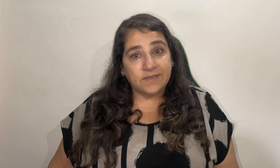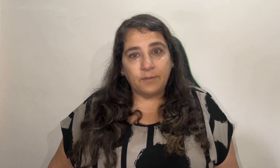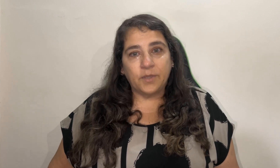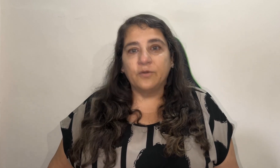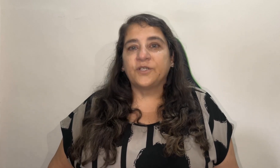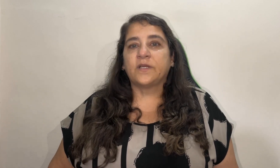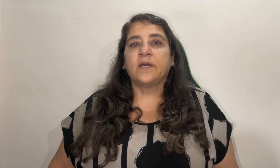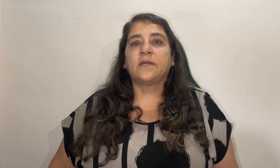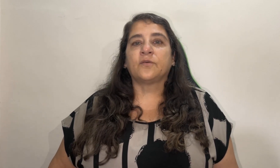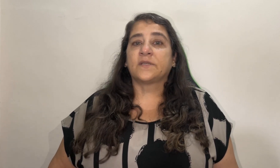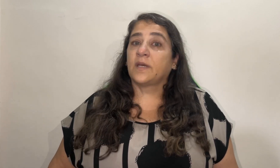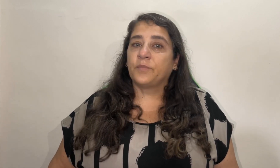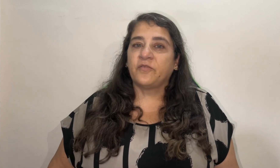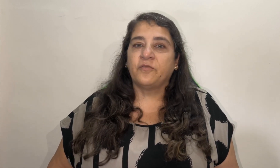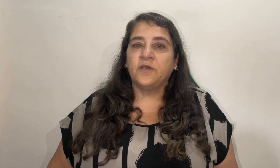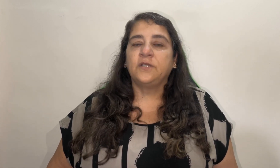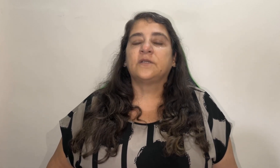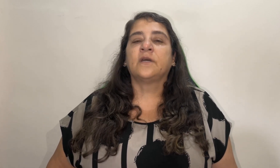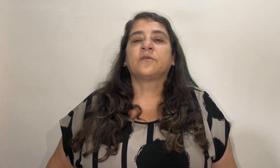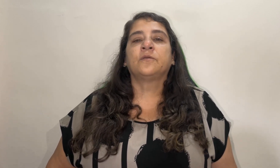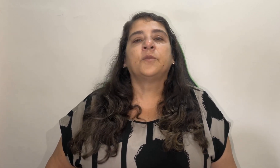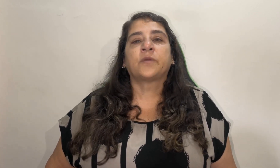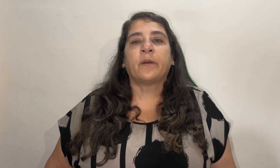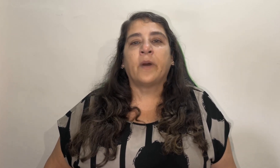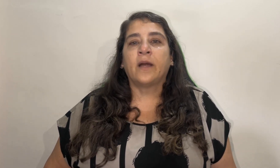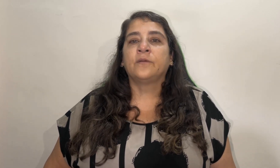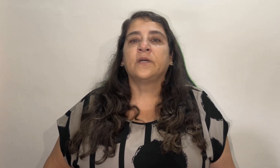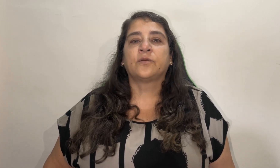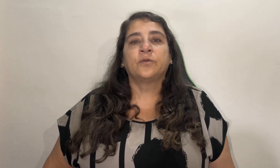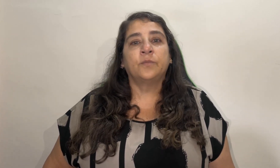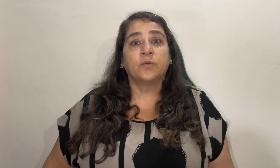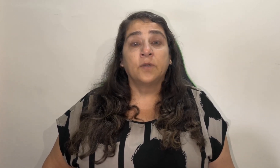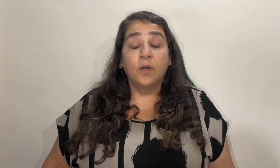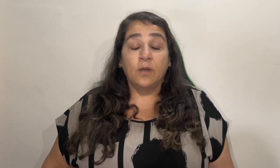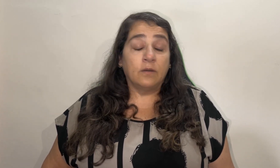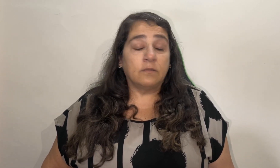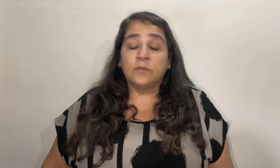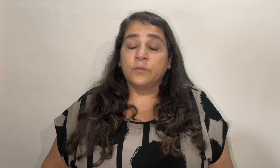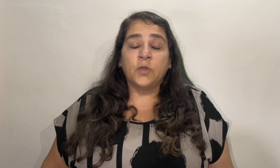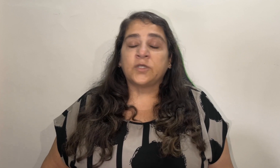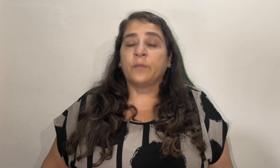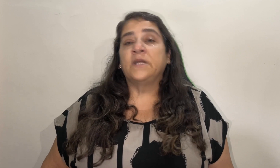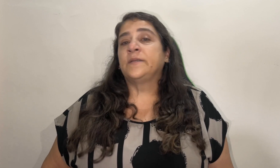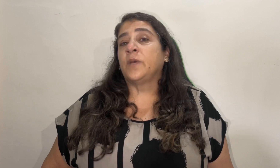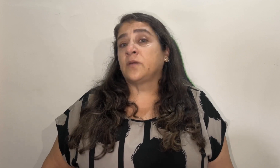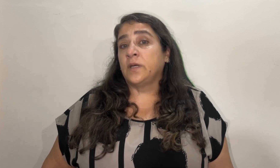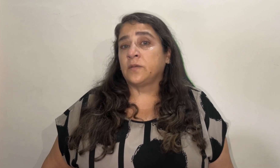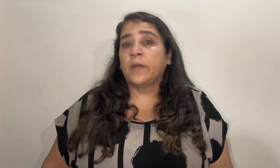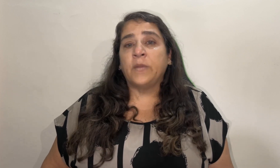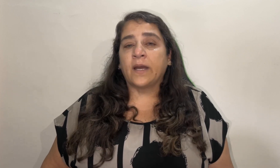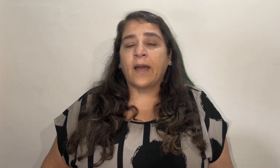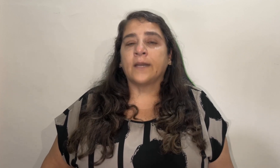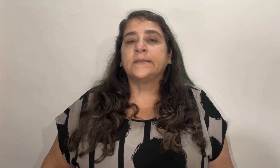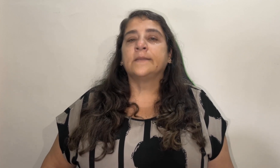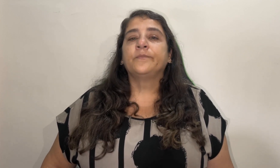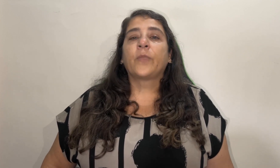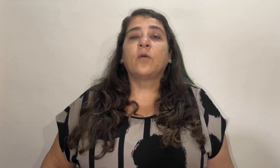sempre gostei, que eu sempre fiz dentro do meu trabalho, dentro do meu estabelecimento, dentro da minha casa, onde